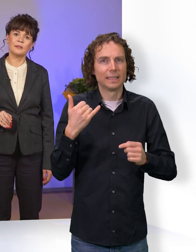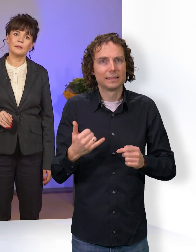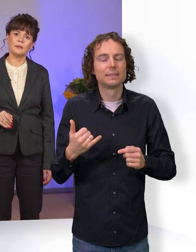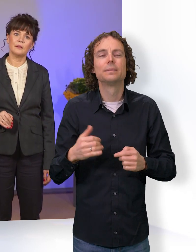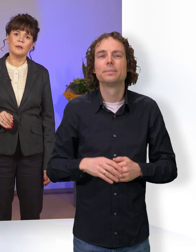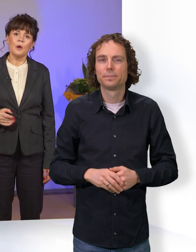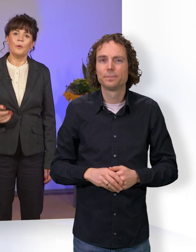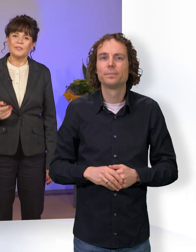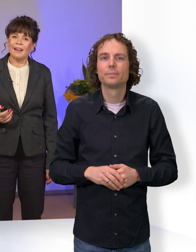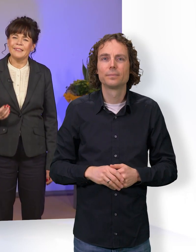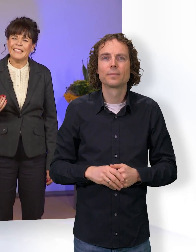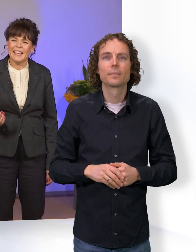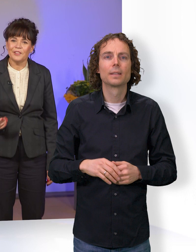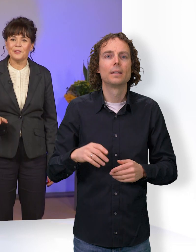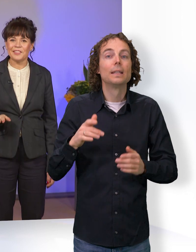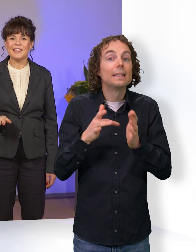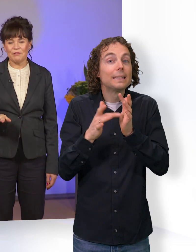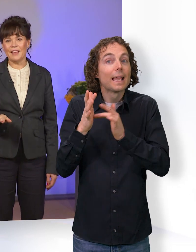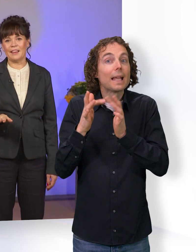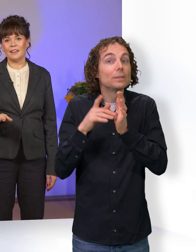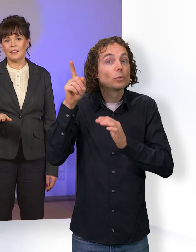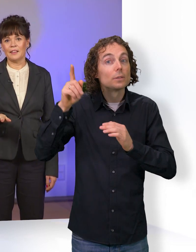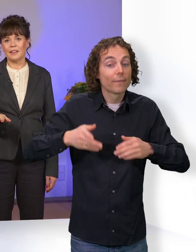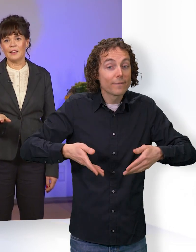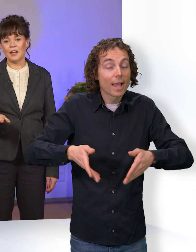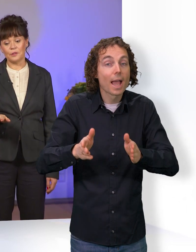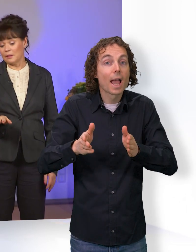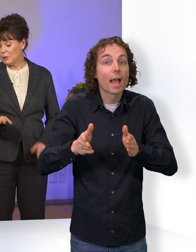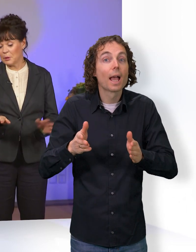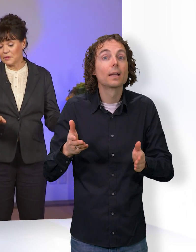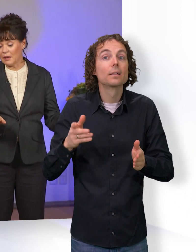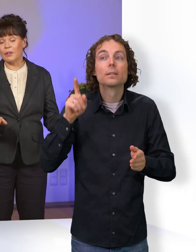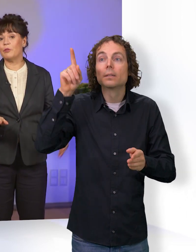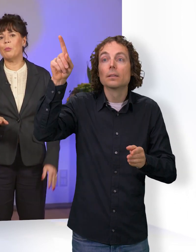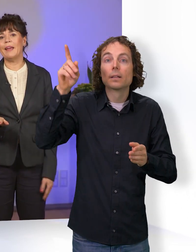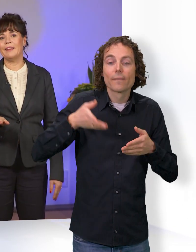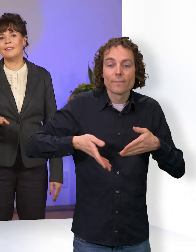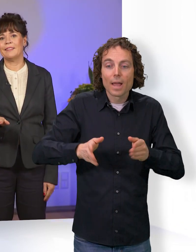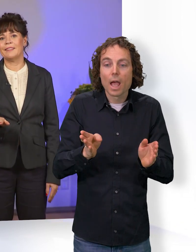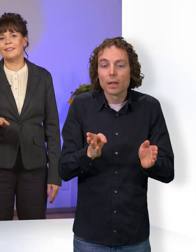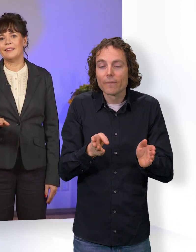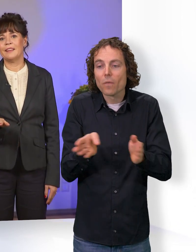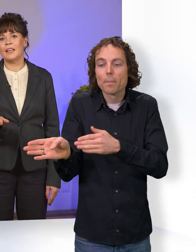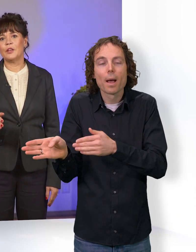Jetzt. Und dann, Jesus ist der Weg, also an ihm gibt es keinen Weg vorbei.